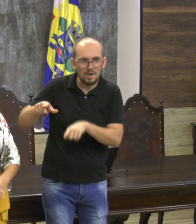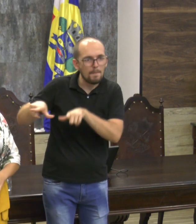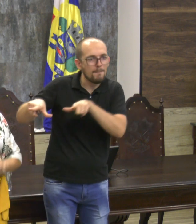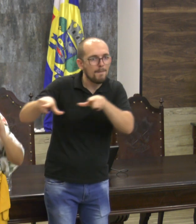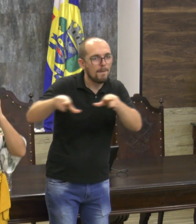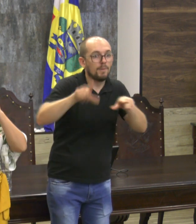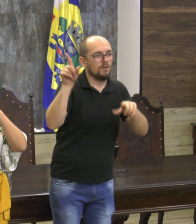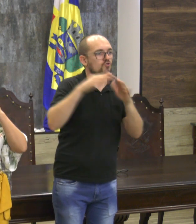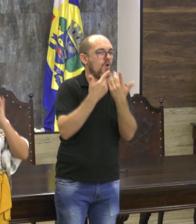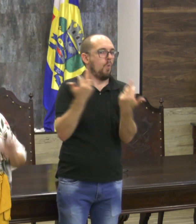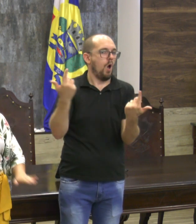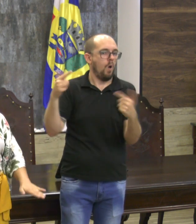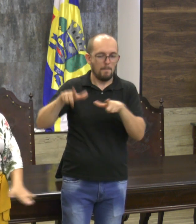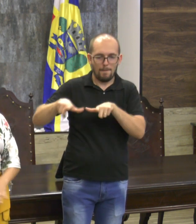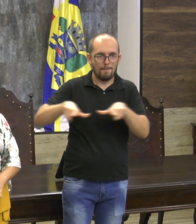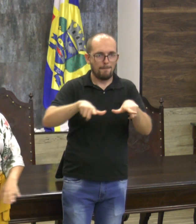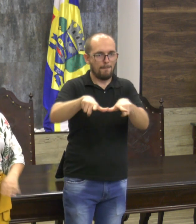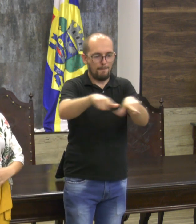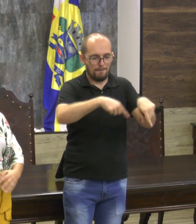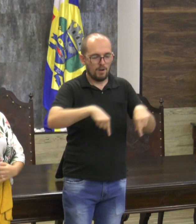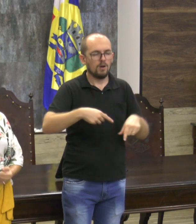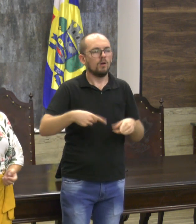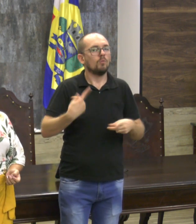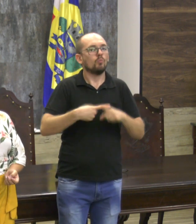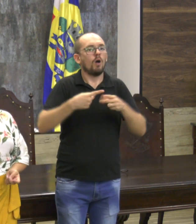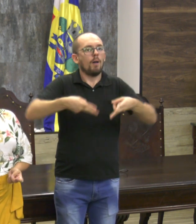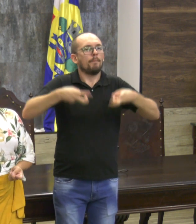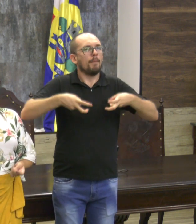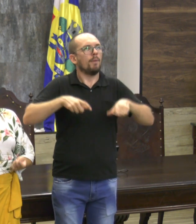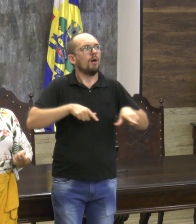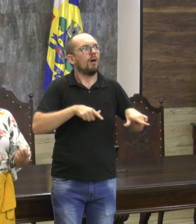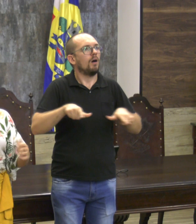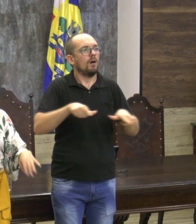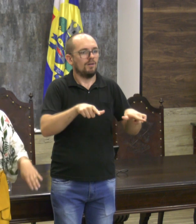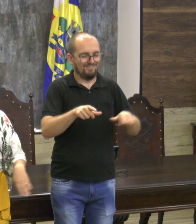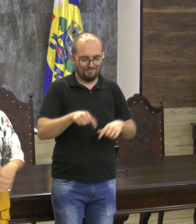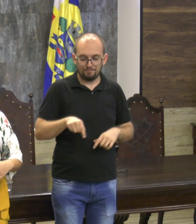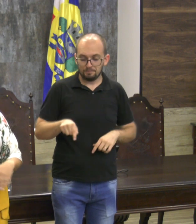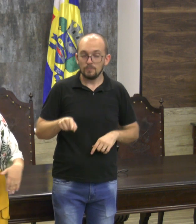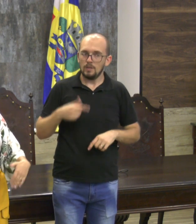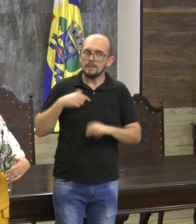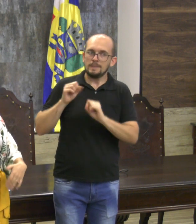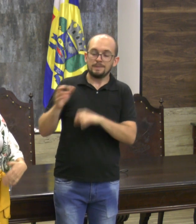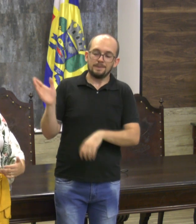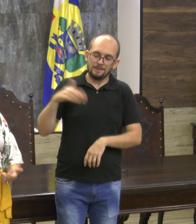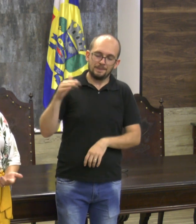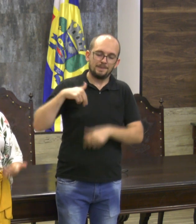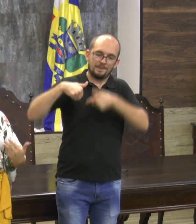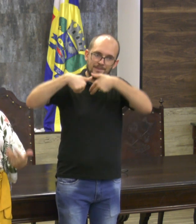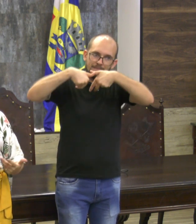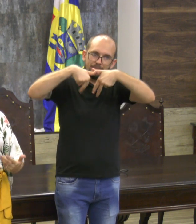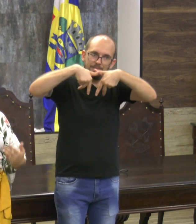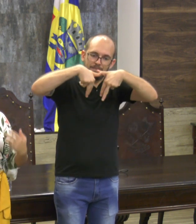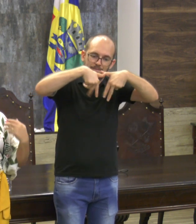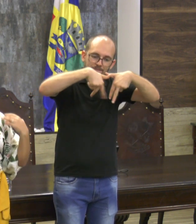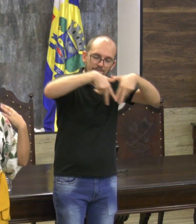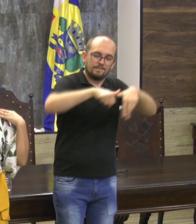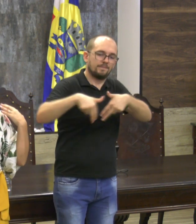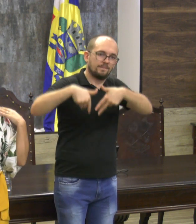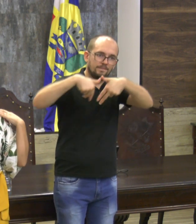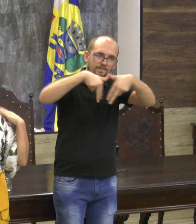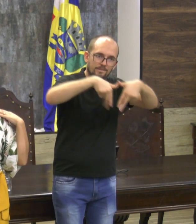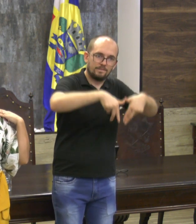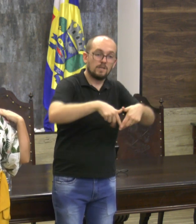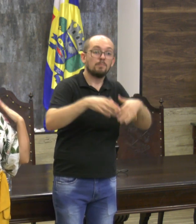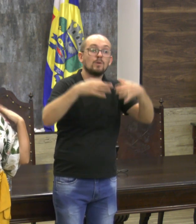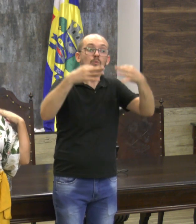Então, tem essa questão estrutural para ele, mas a gente está ensinando ele a usar o piso tátil, ter autonomia, mas vamos